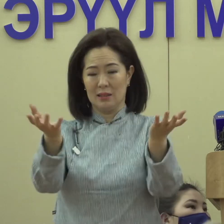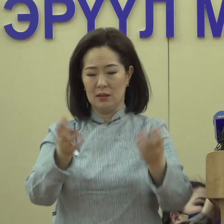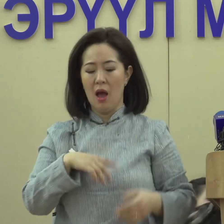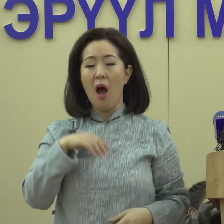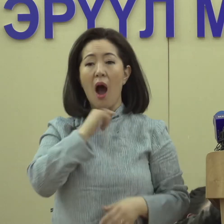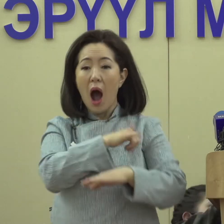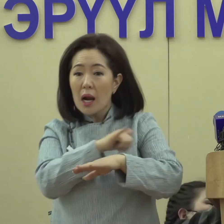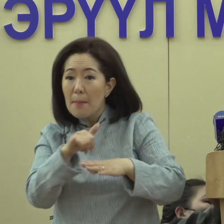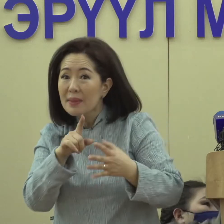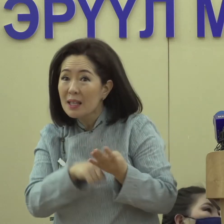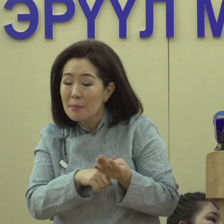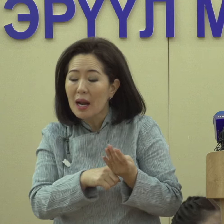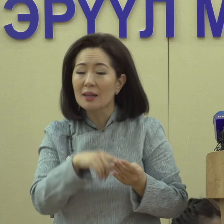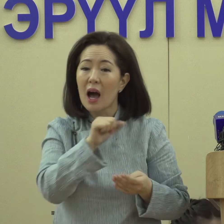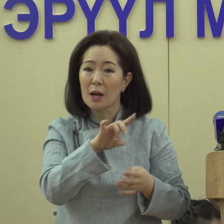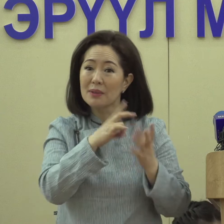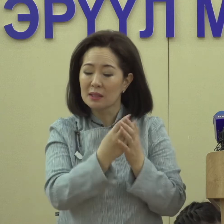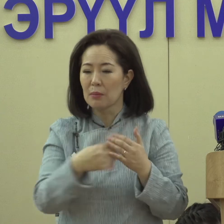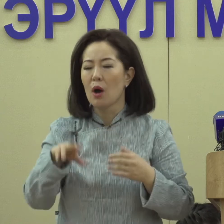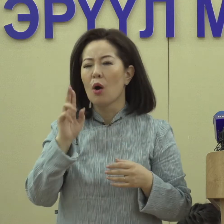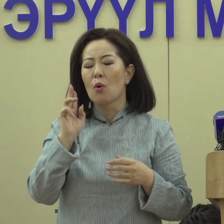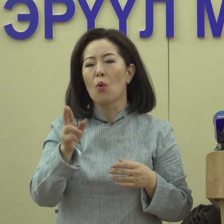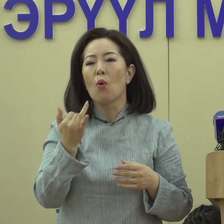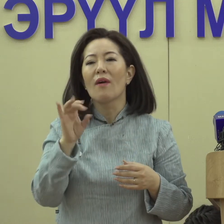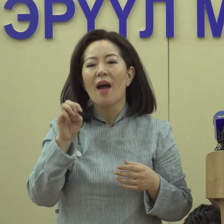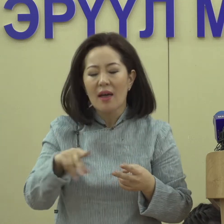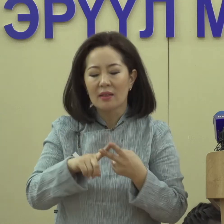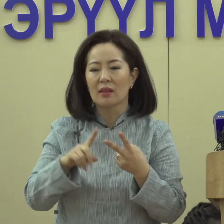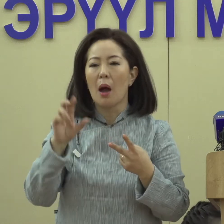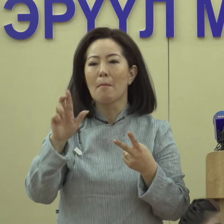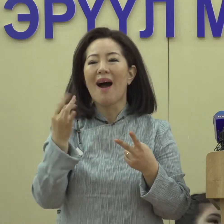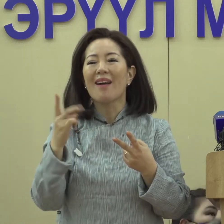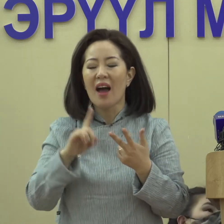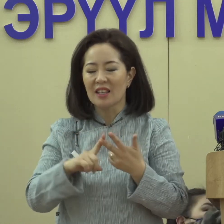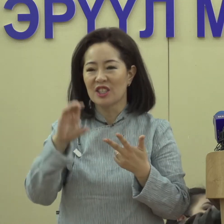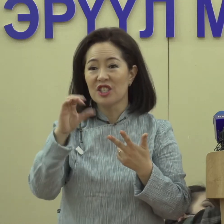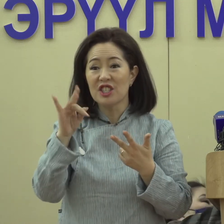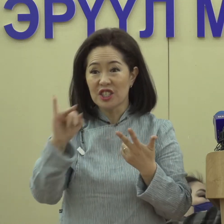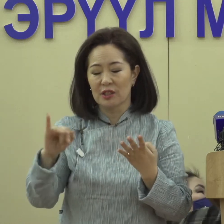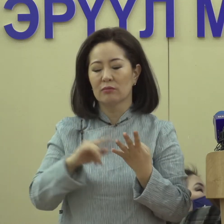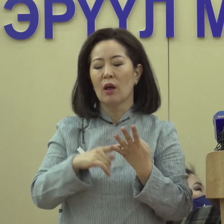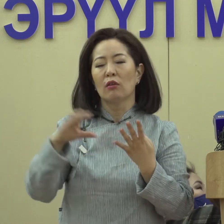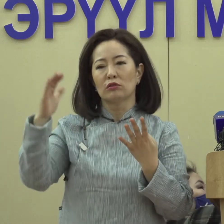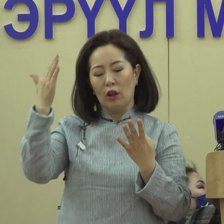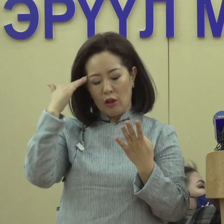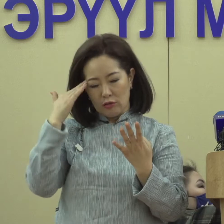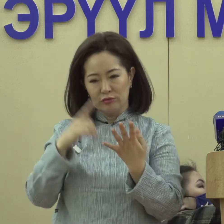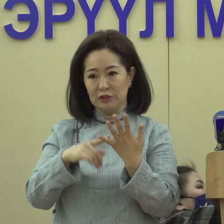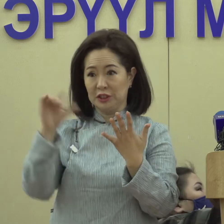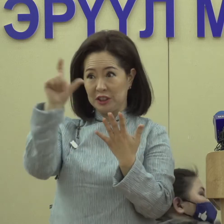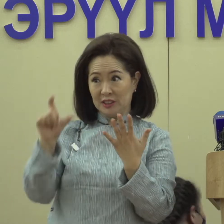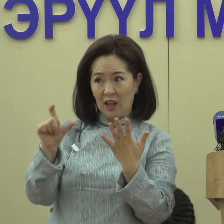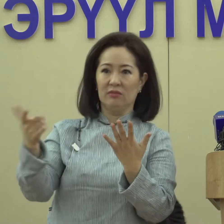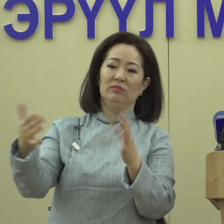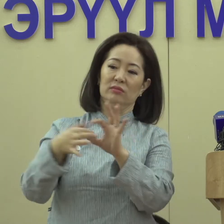Нэгдсэн Эмиратус, Кувейт, Бахрейн, Ливан, Сир, Өмнөд Солонгос, Египет, Итали зэрэг улсууд